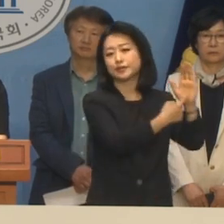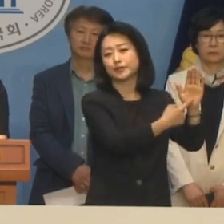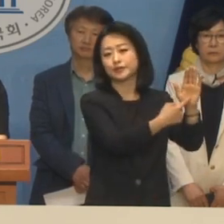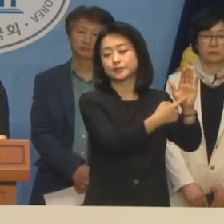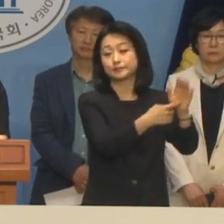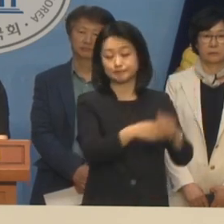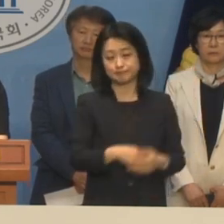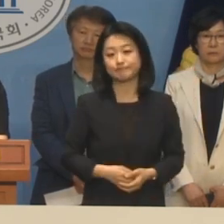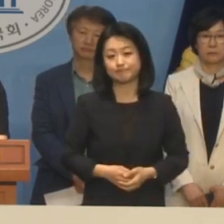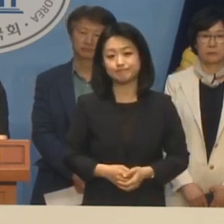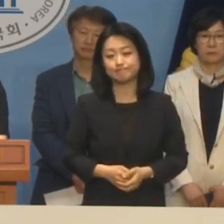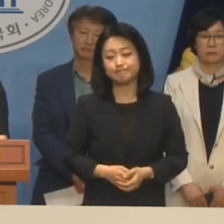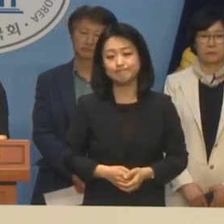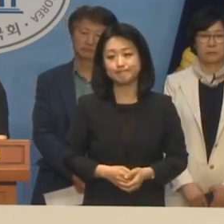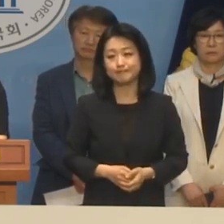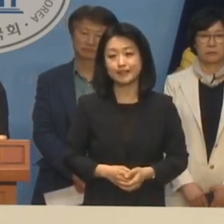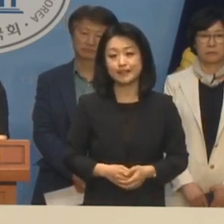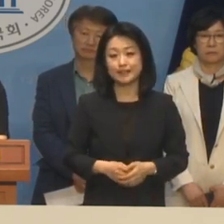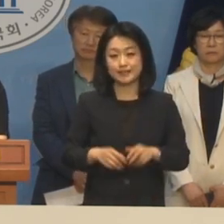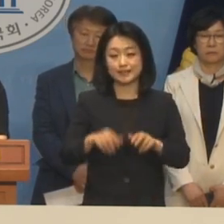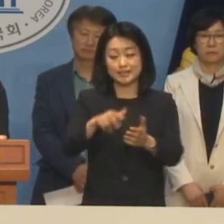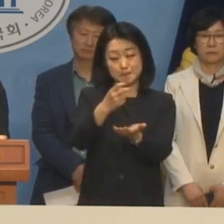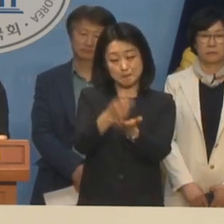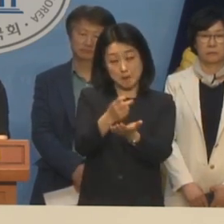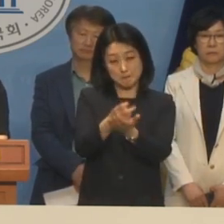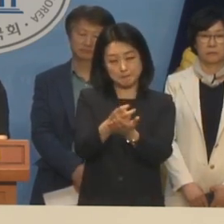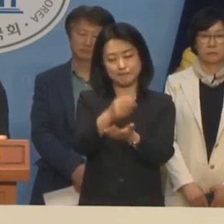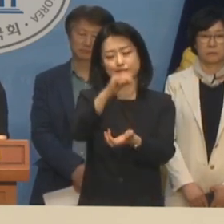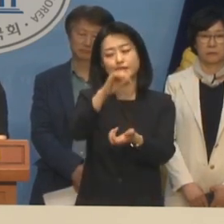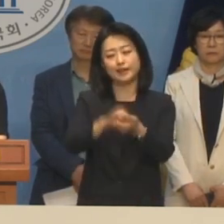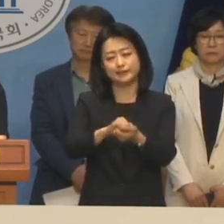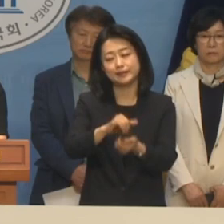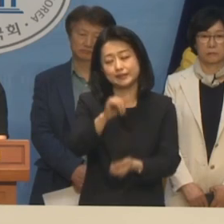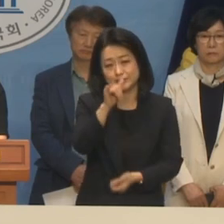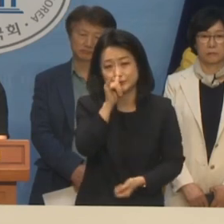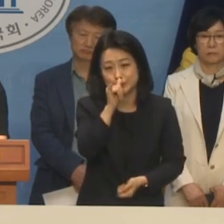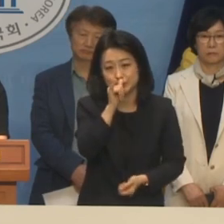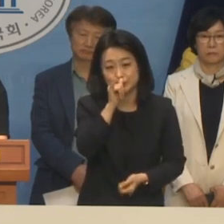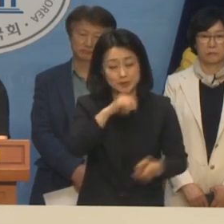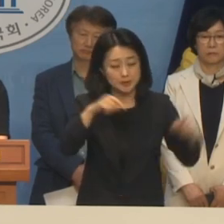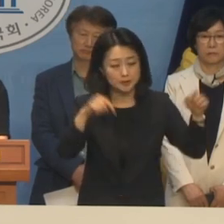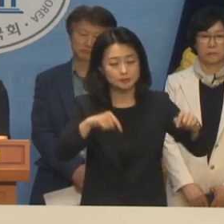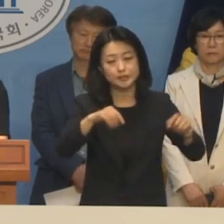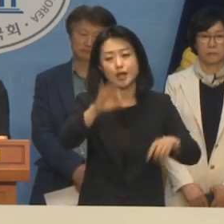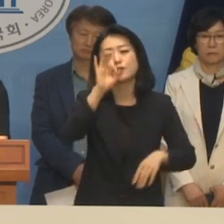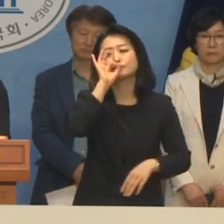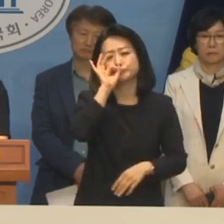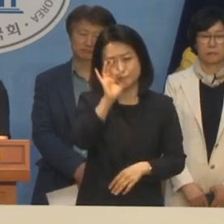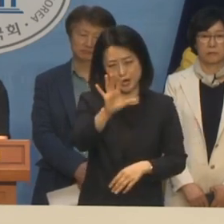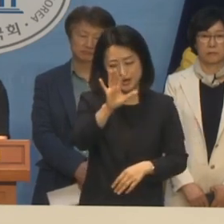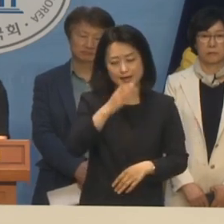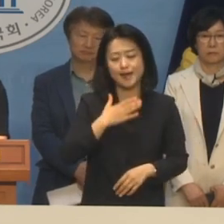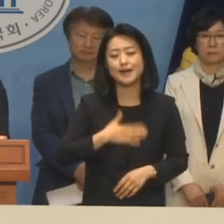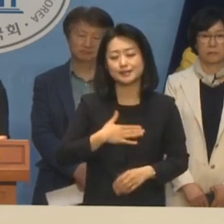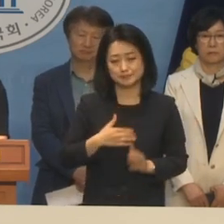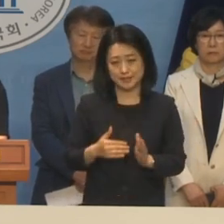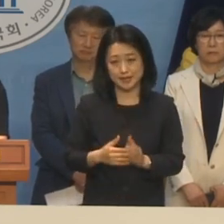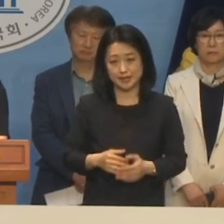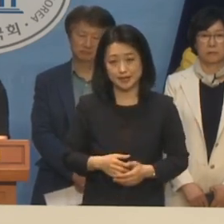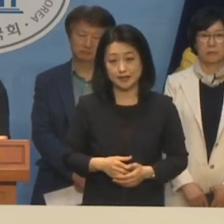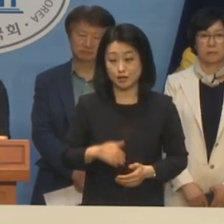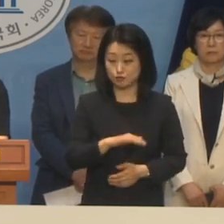지난 시간 동안 현행 규정만으로는 실질적인 협상이 불가능하다는 것을 깨달았고,